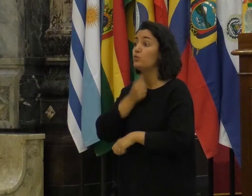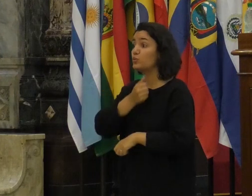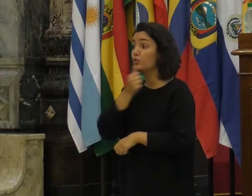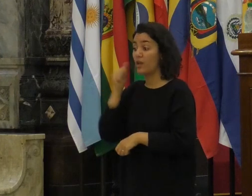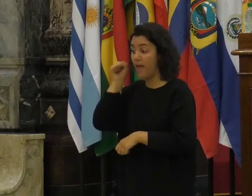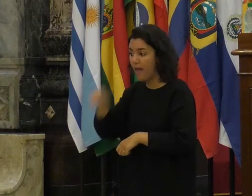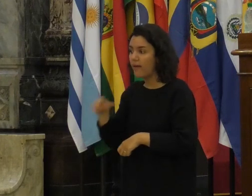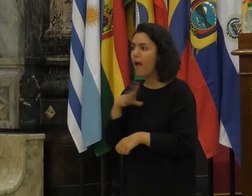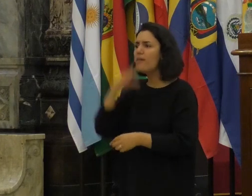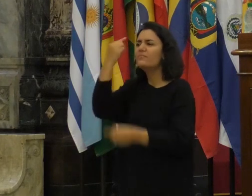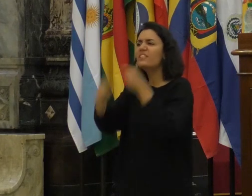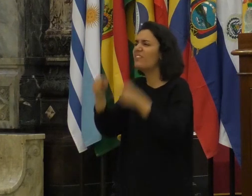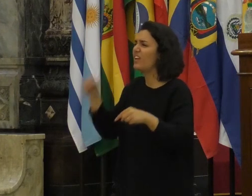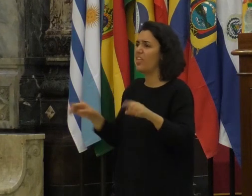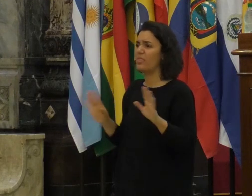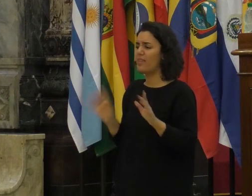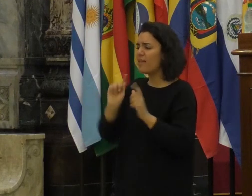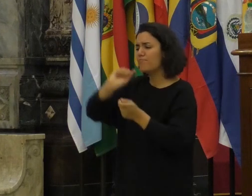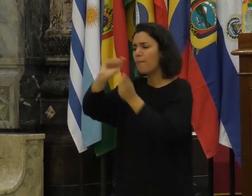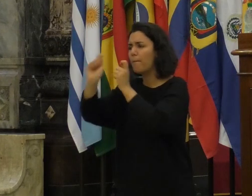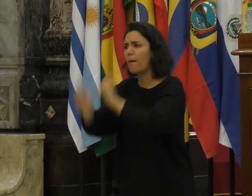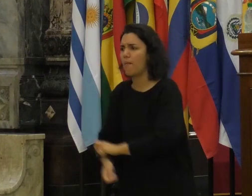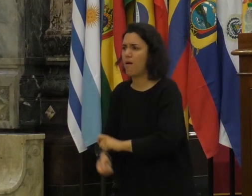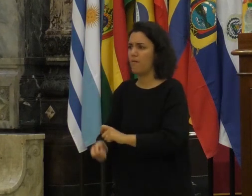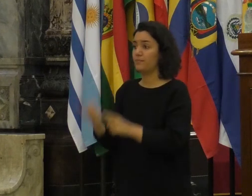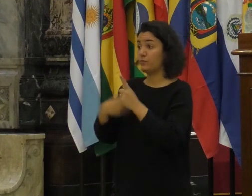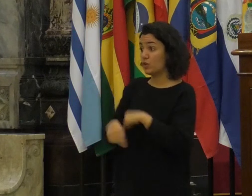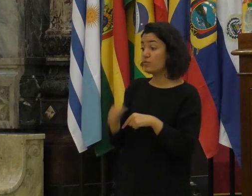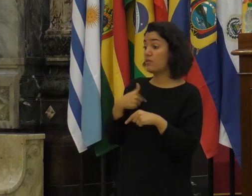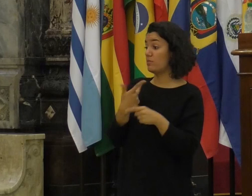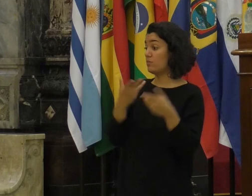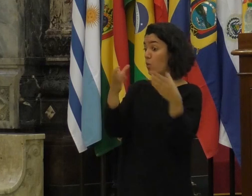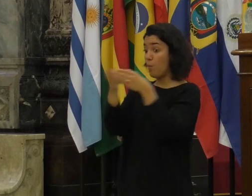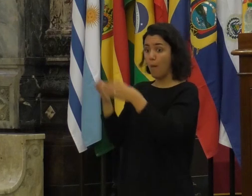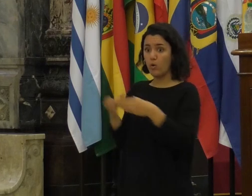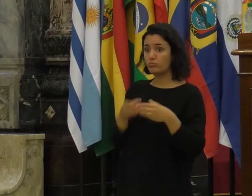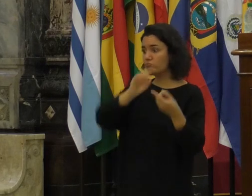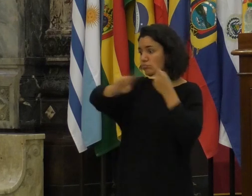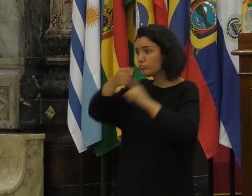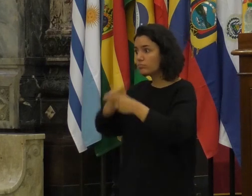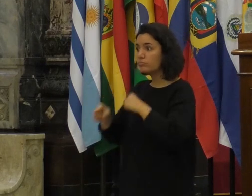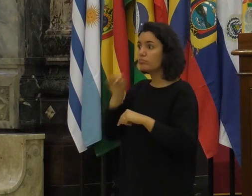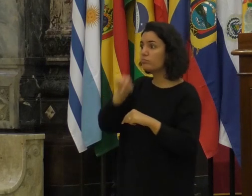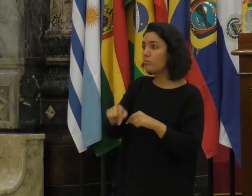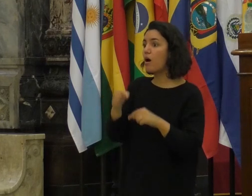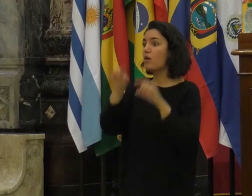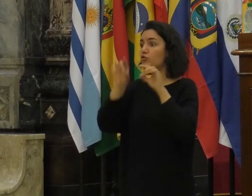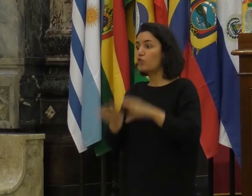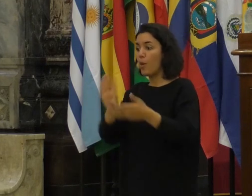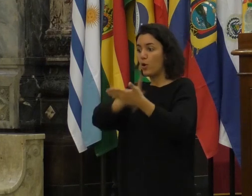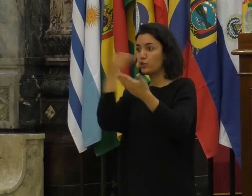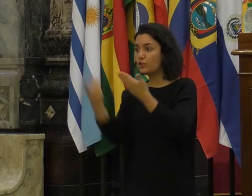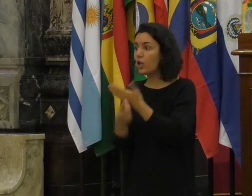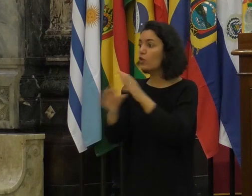sean heterogéneos y muy móviles. Sin embargo, las redes creadas que podrían estar vinculadas formalmente a un proyecto más que a una